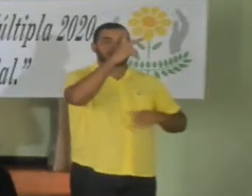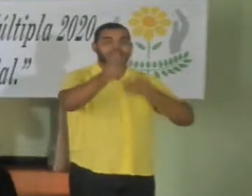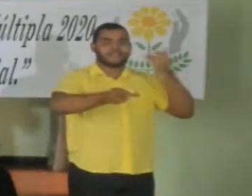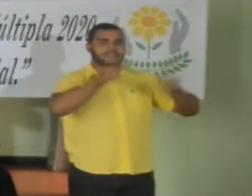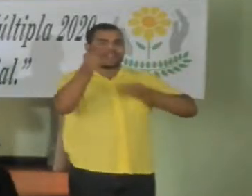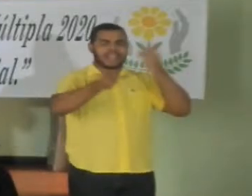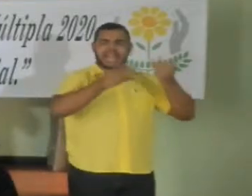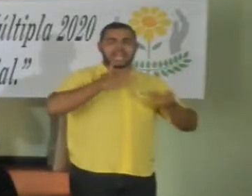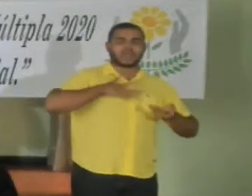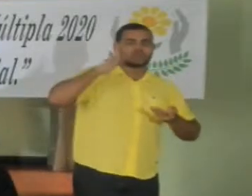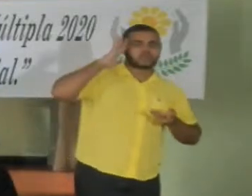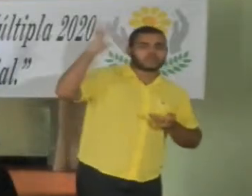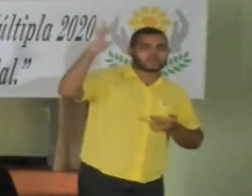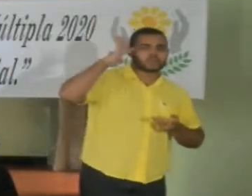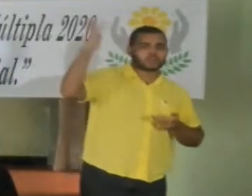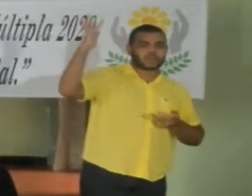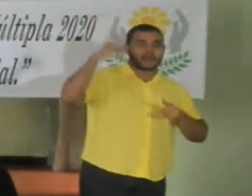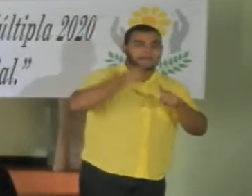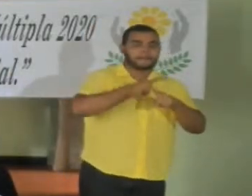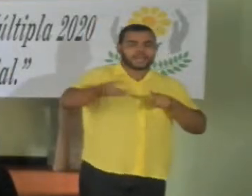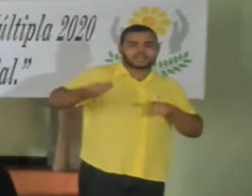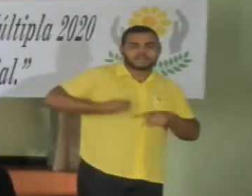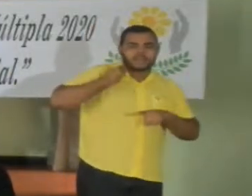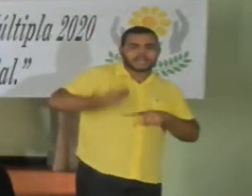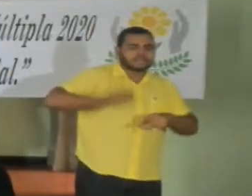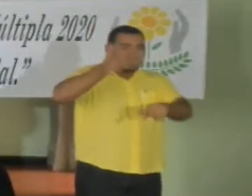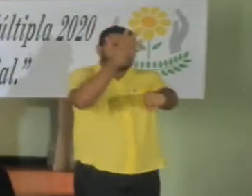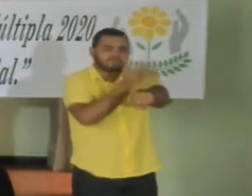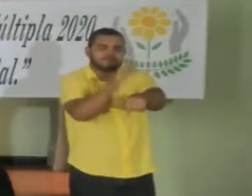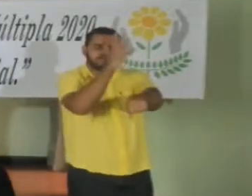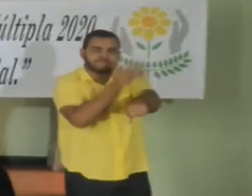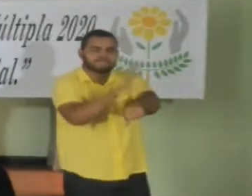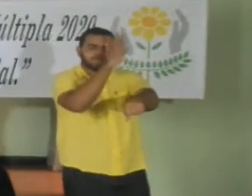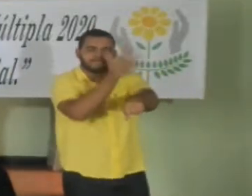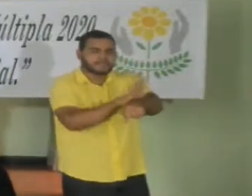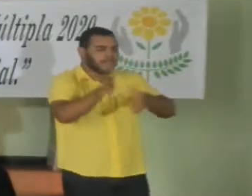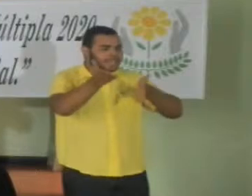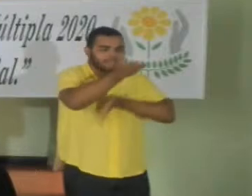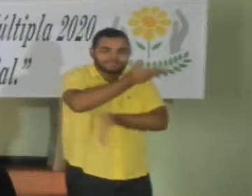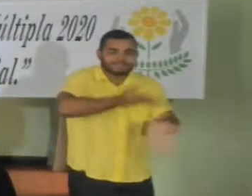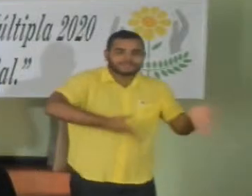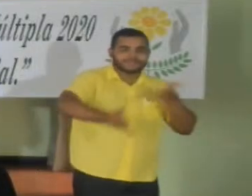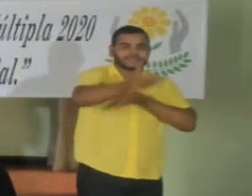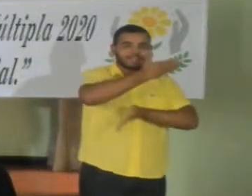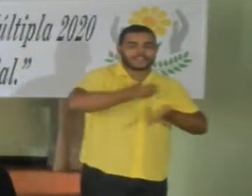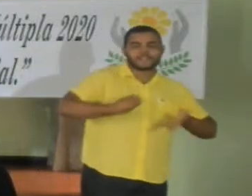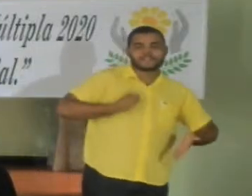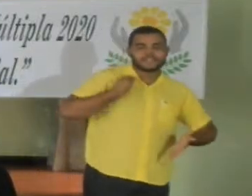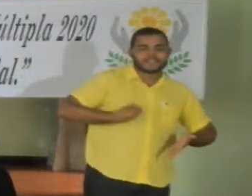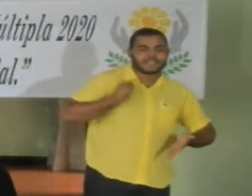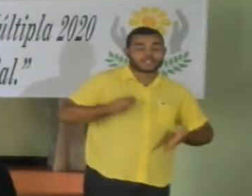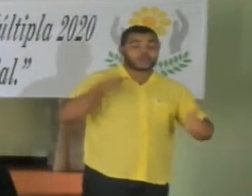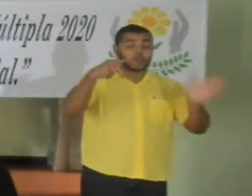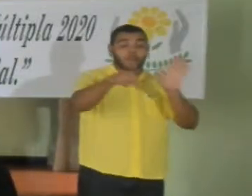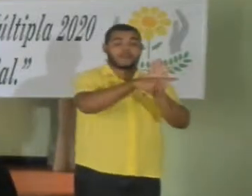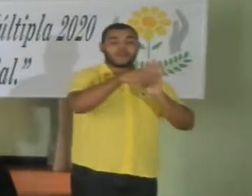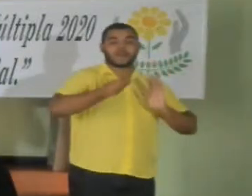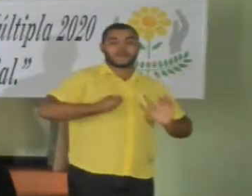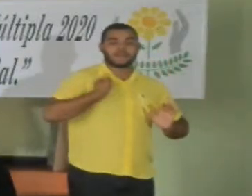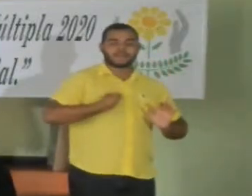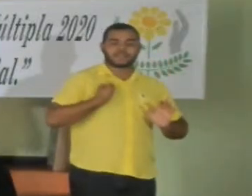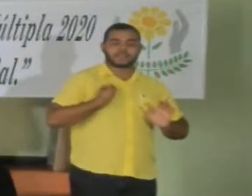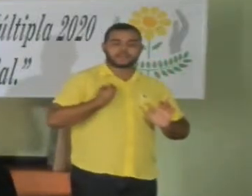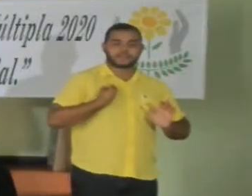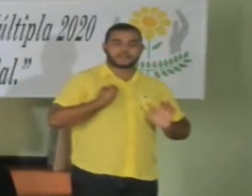utopia, mas para participar de práticas. Práticas com elas coerentes.